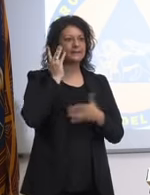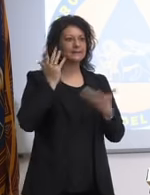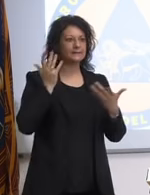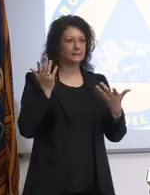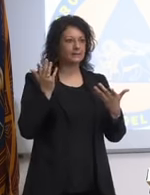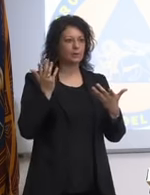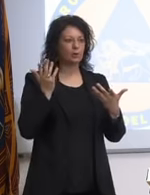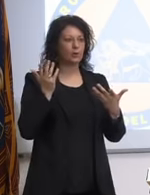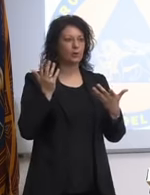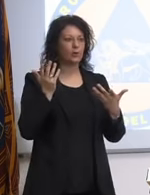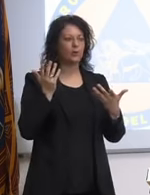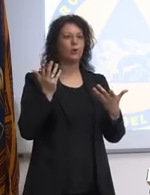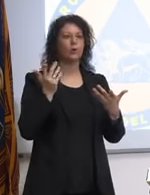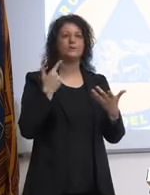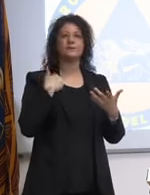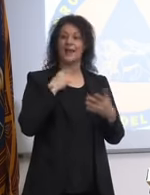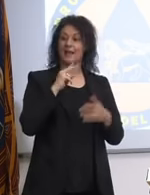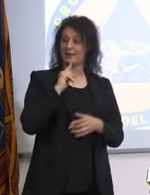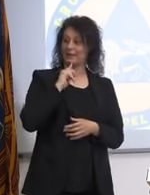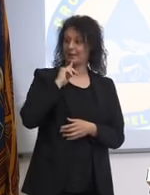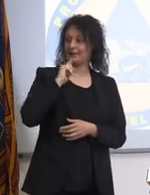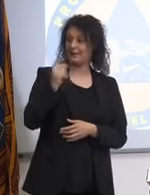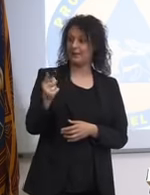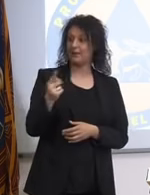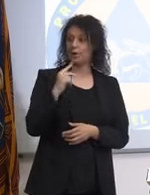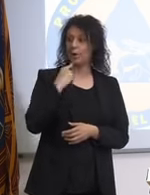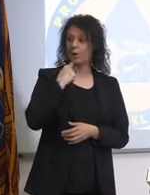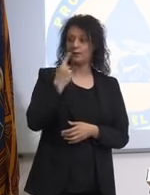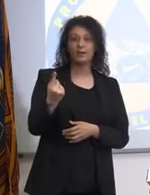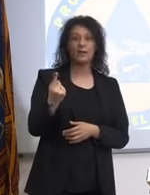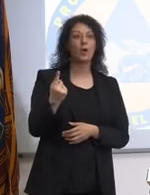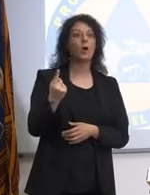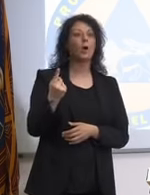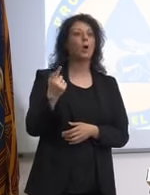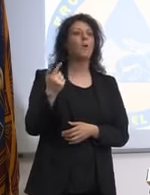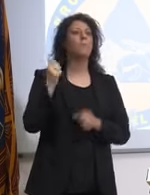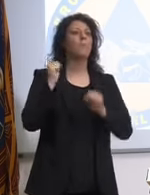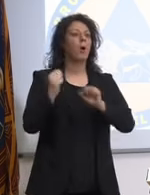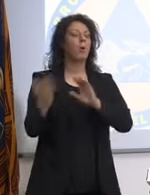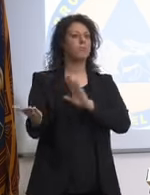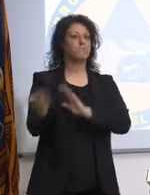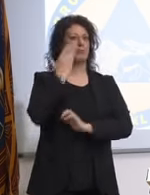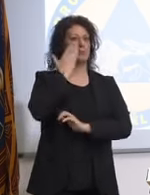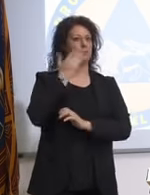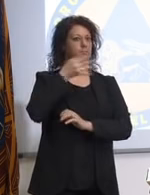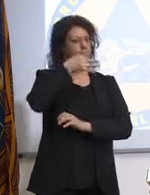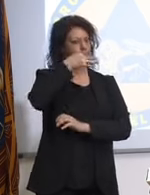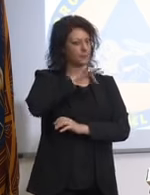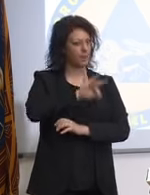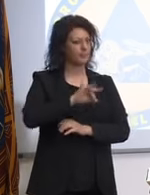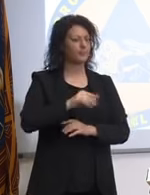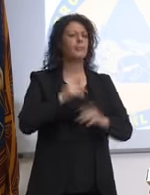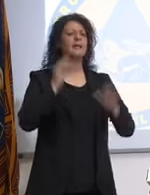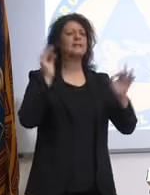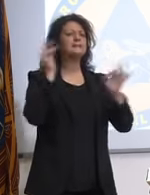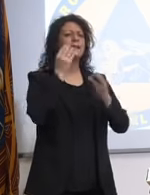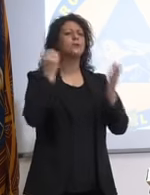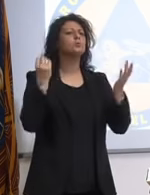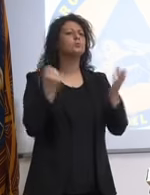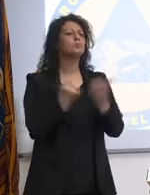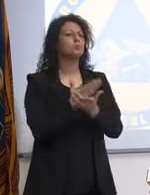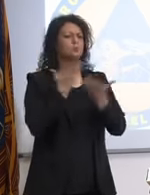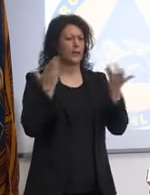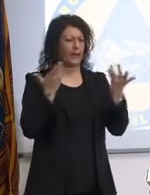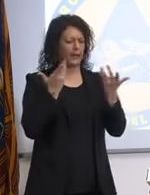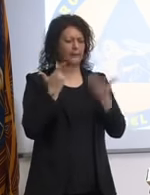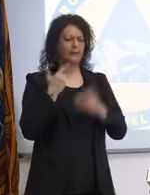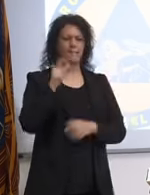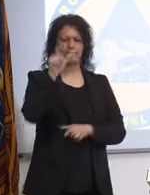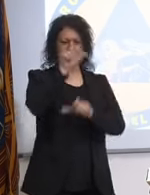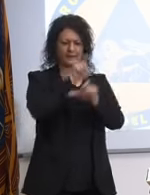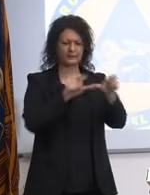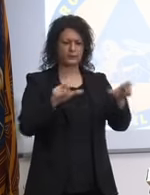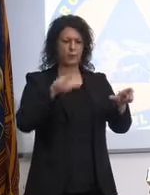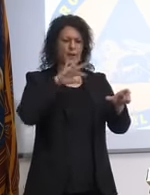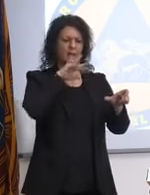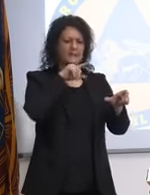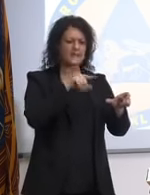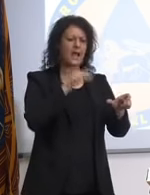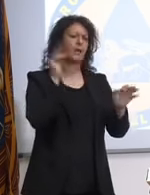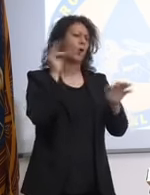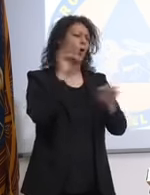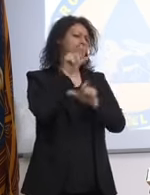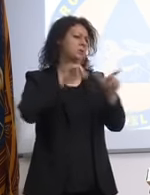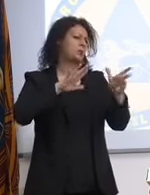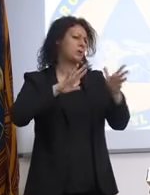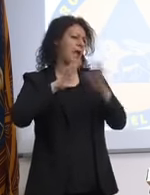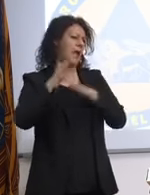i contenitori. Se succede questo in una per strada a un vecchietto piuttosto che a qualcun altro, allora